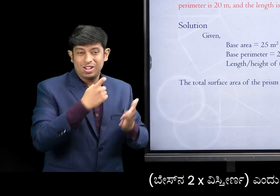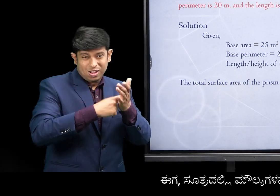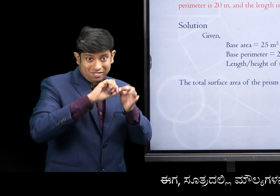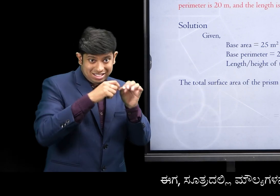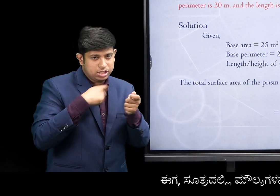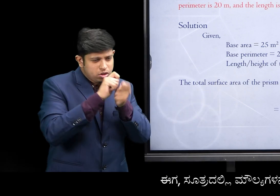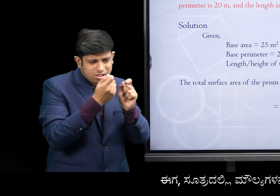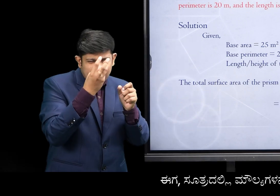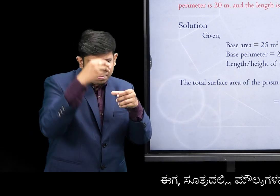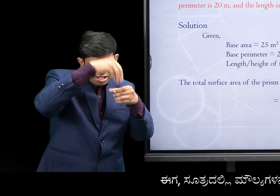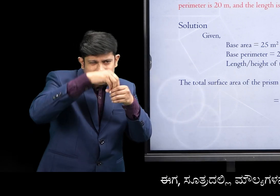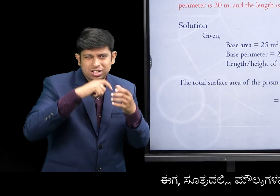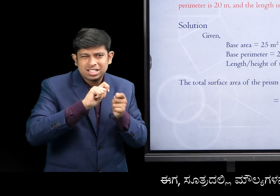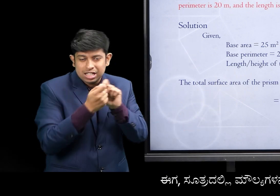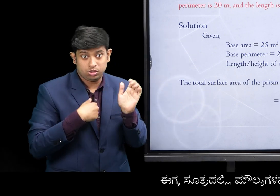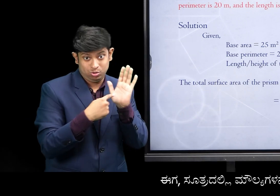ಈಗ ಸೂತ್ರದಲ್ಲಿ ಮೌಲ್ಯಗಳನ್ನ ಬದಲಿಸಿದಾಗ